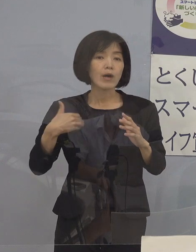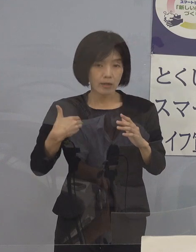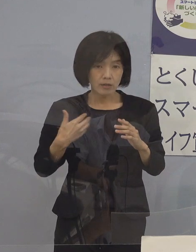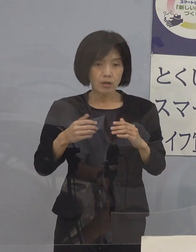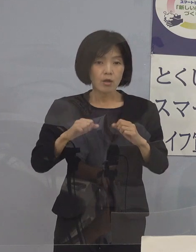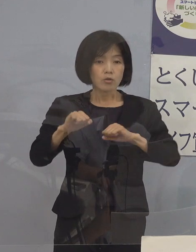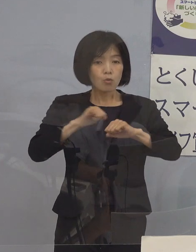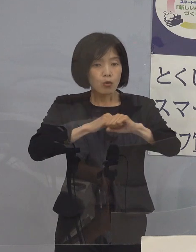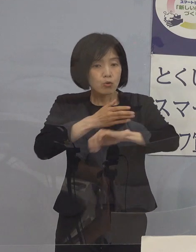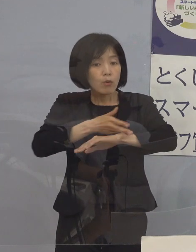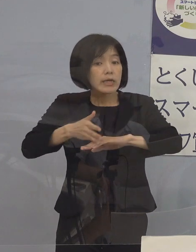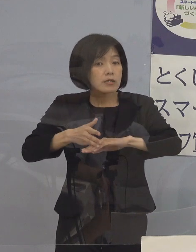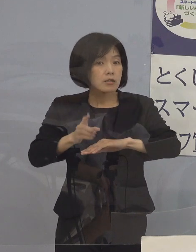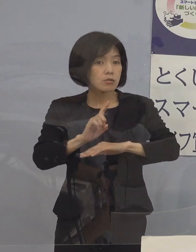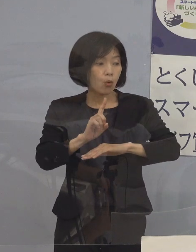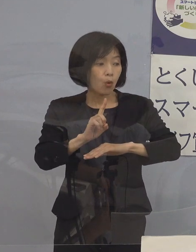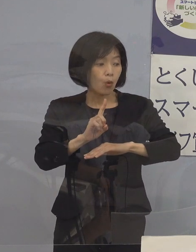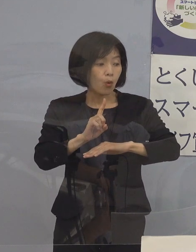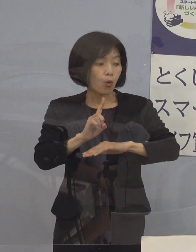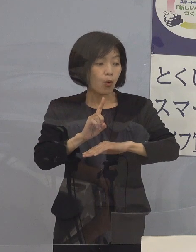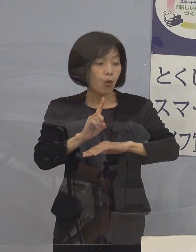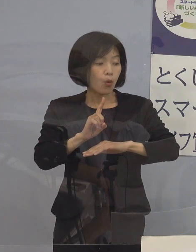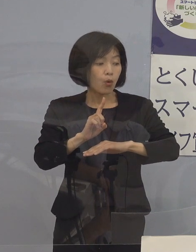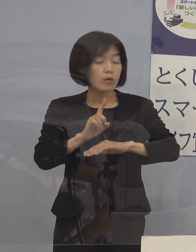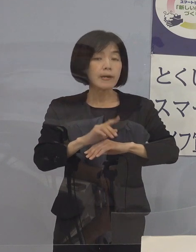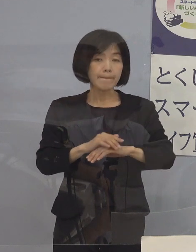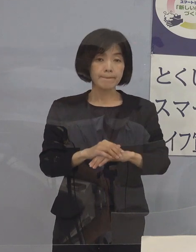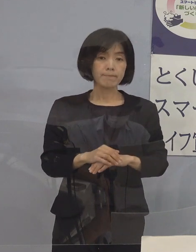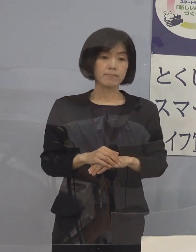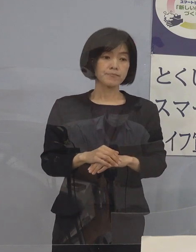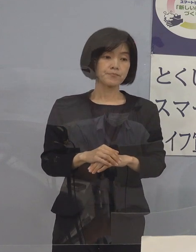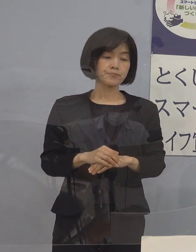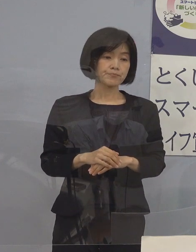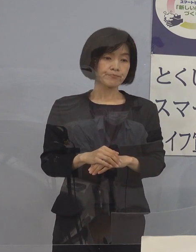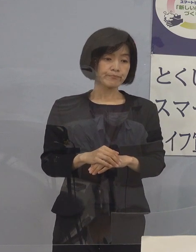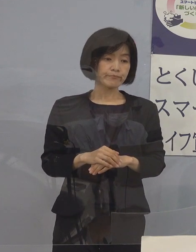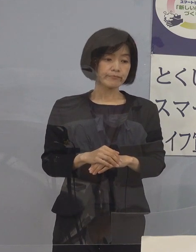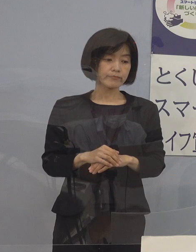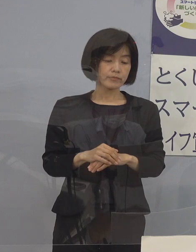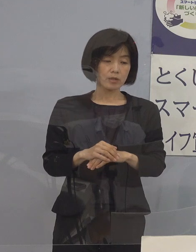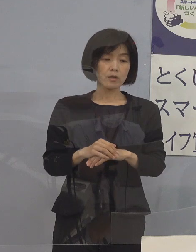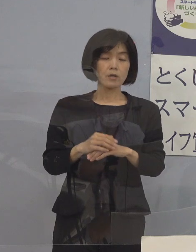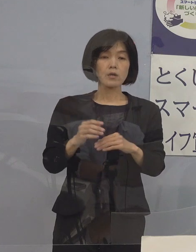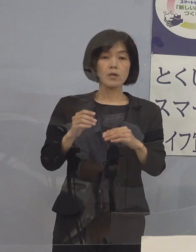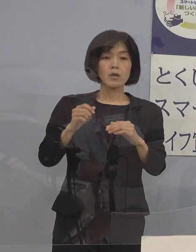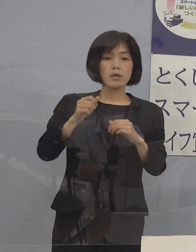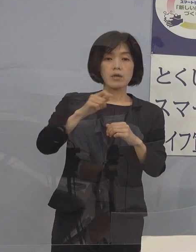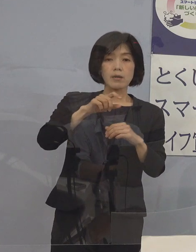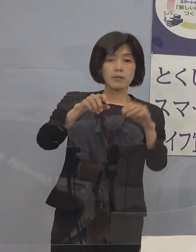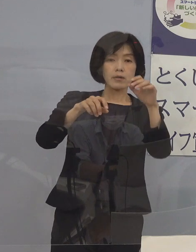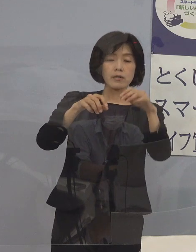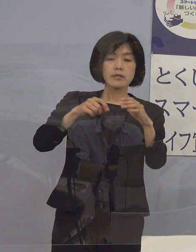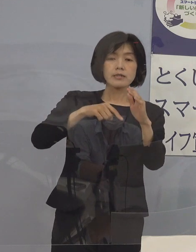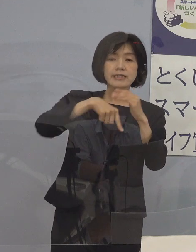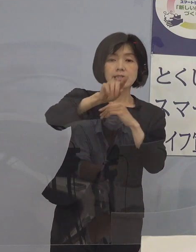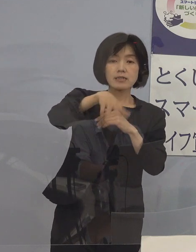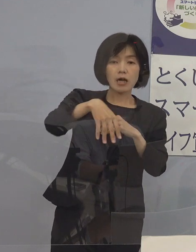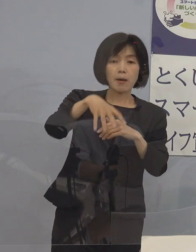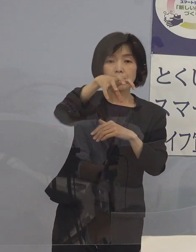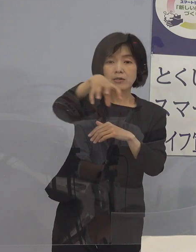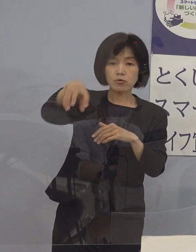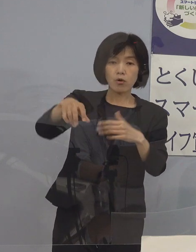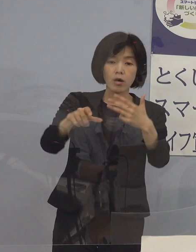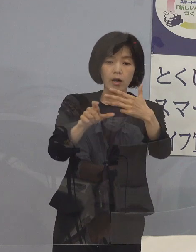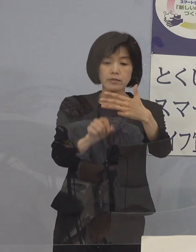歴も分からないでしょうか？ 行動歴については、立ち寄り先、8月の